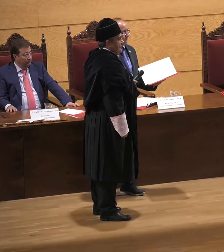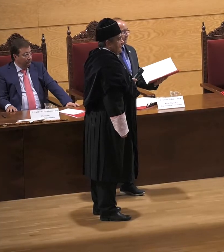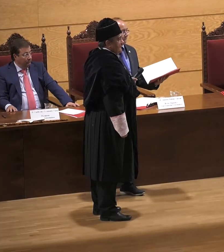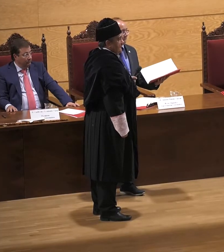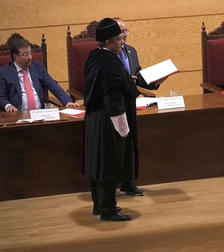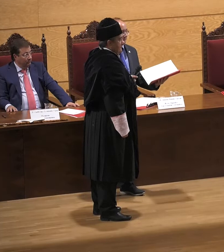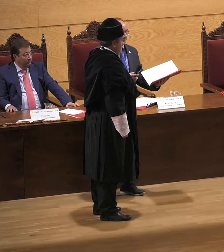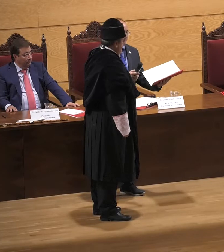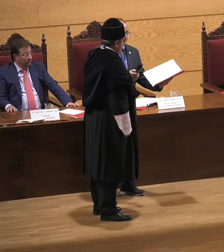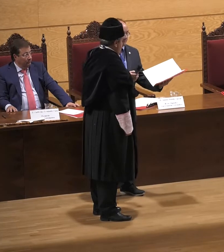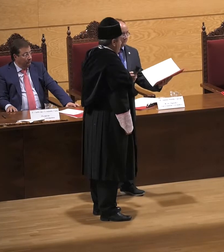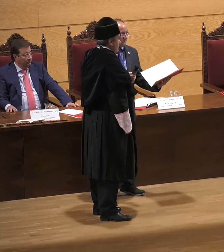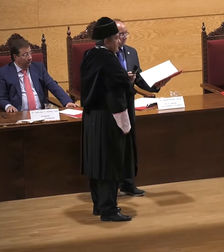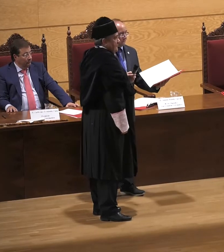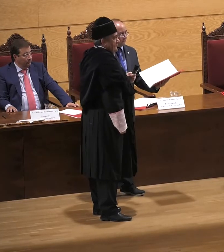Aut Hurtado.